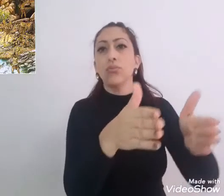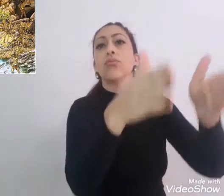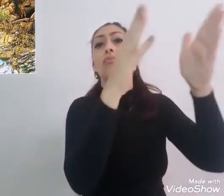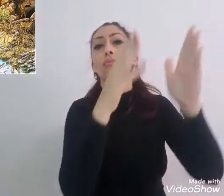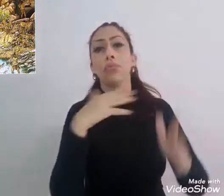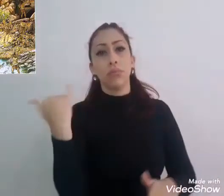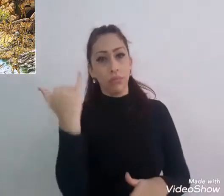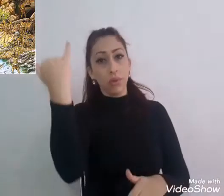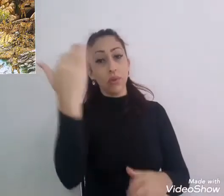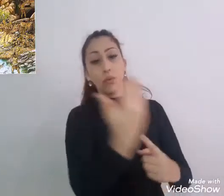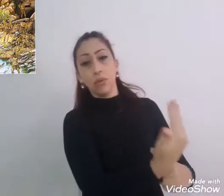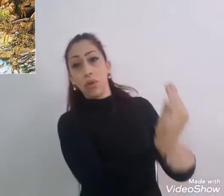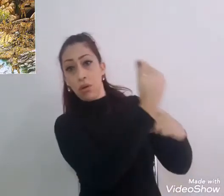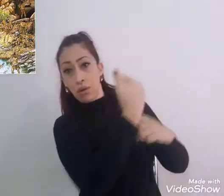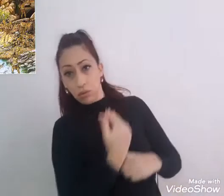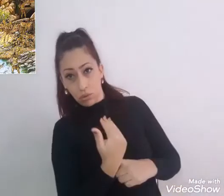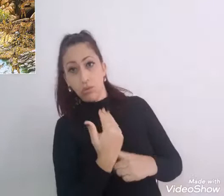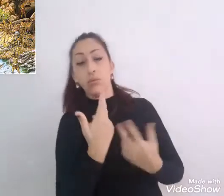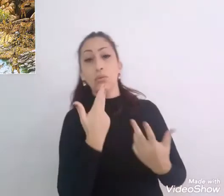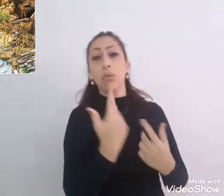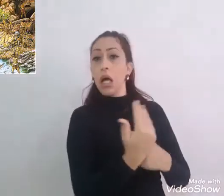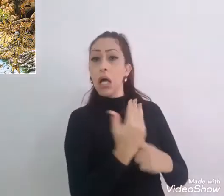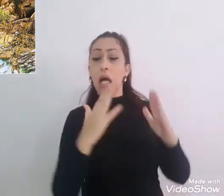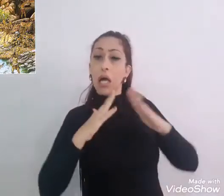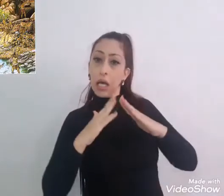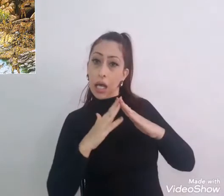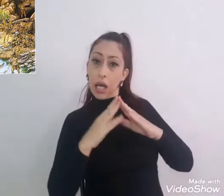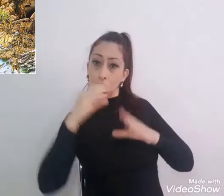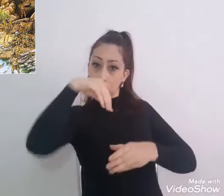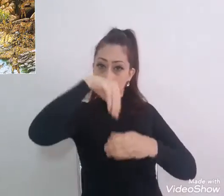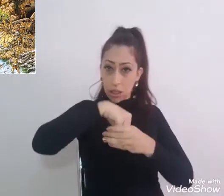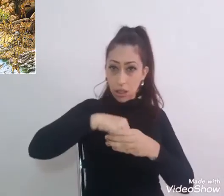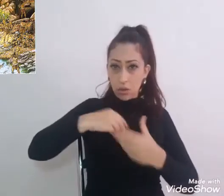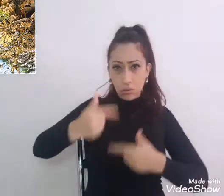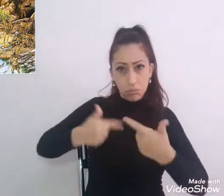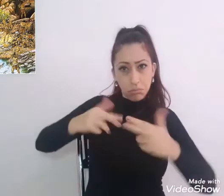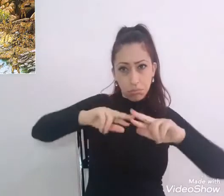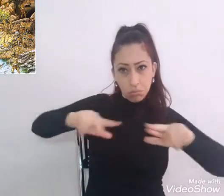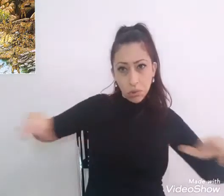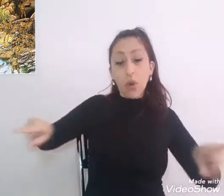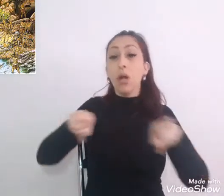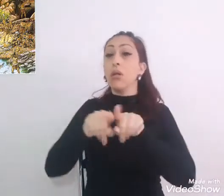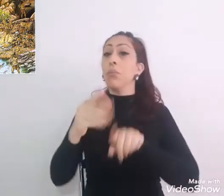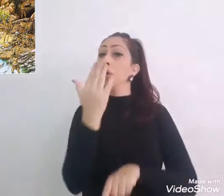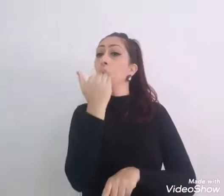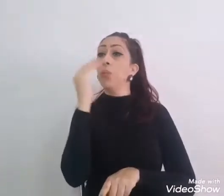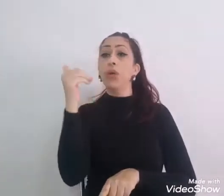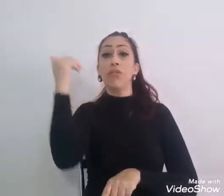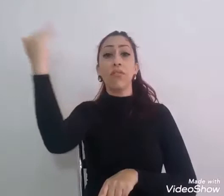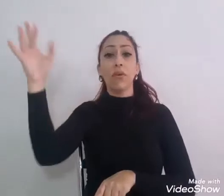para utilizar tanto no trato doméstico dentro das casas, quanto na agricultura e na pecuária também. Aí, a partir